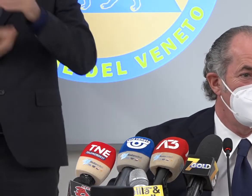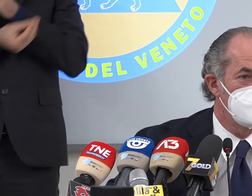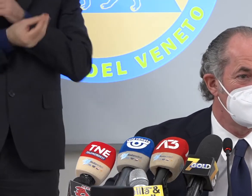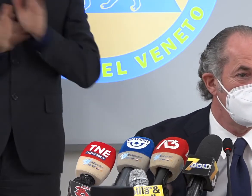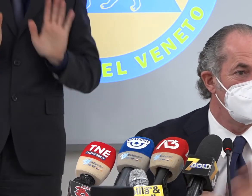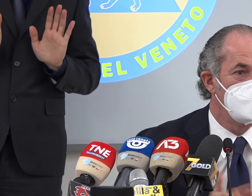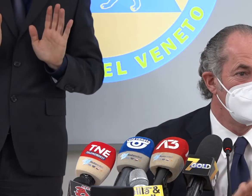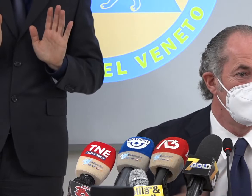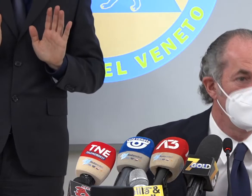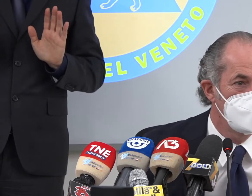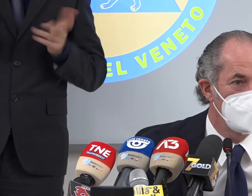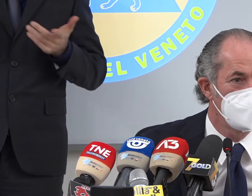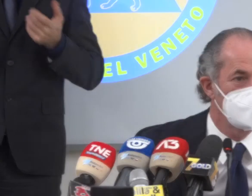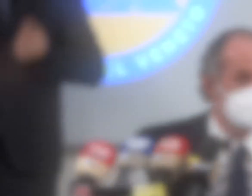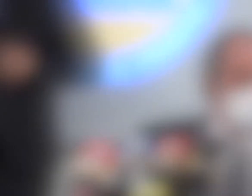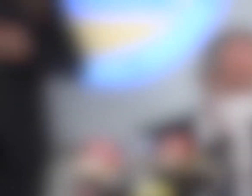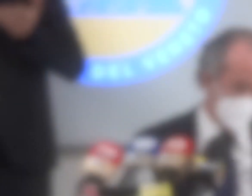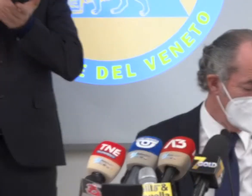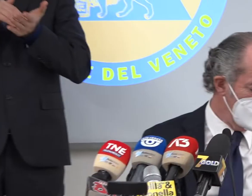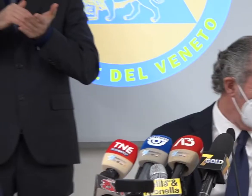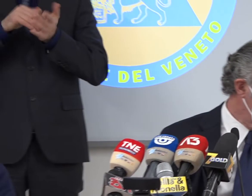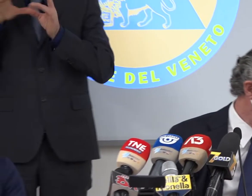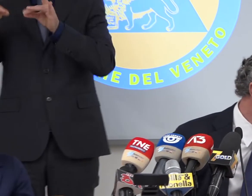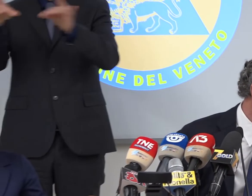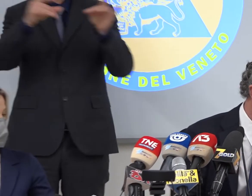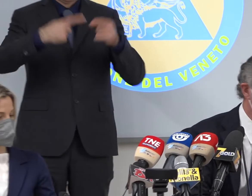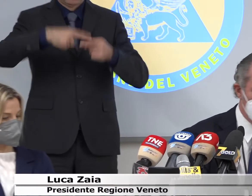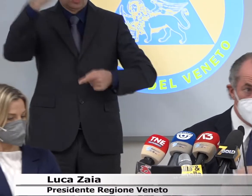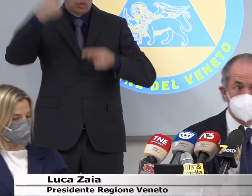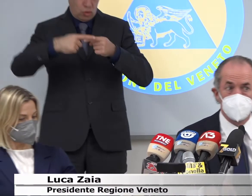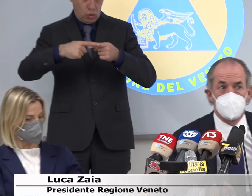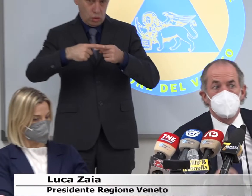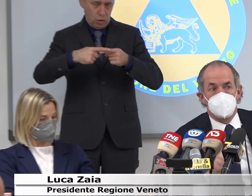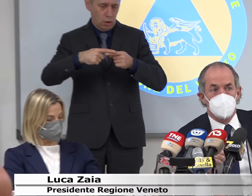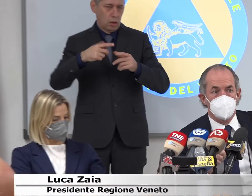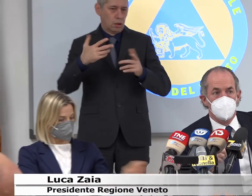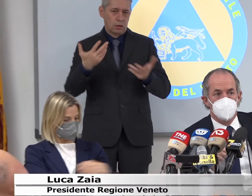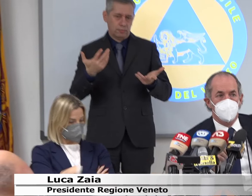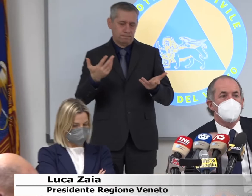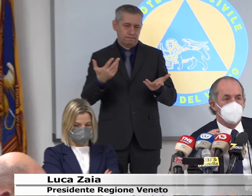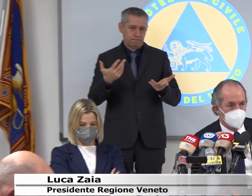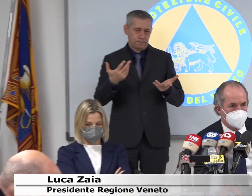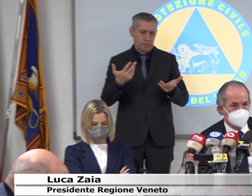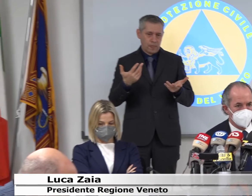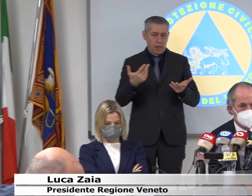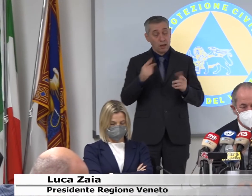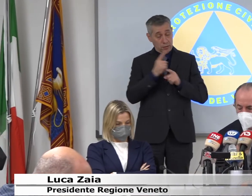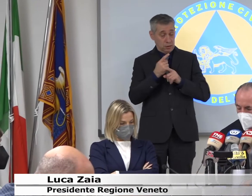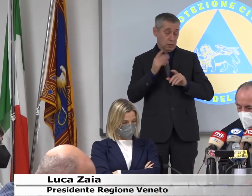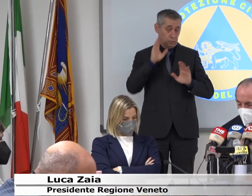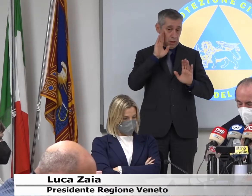sintomi influenzali, non è un caso. Vi dico questo perché questo potrebbe essere veramente la chiave di volta, fatta con